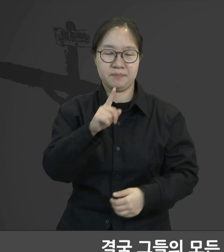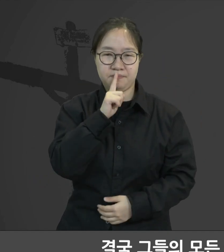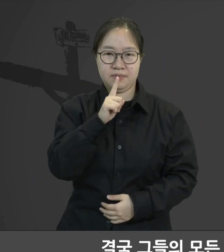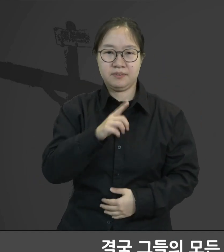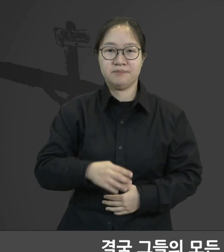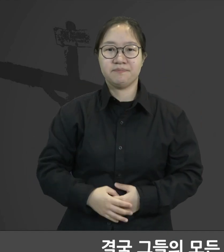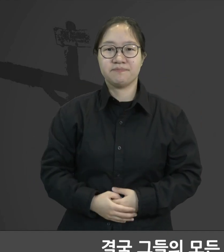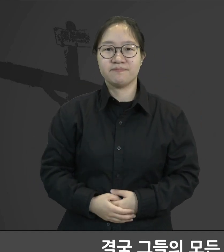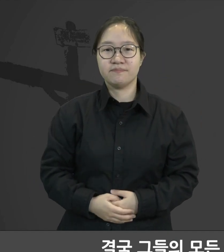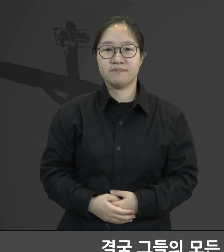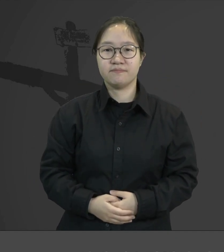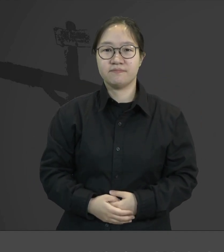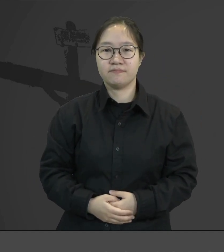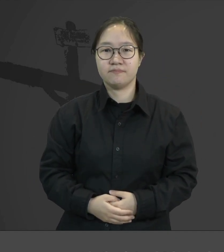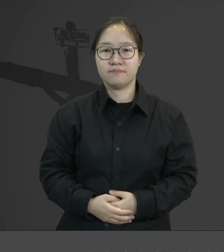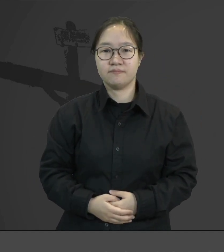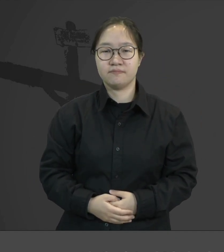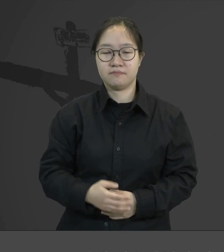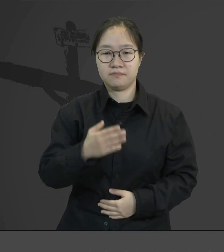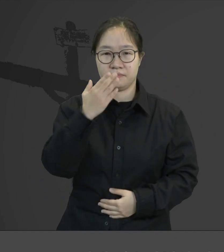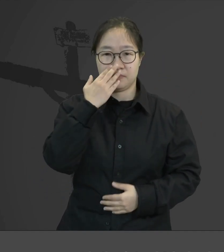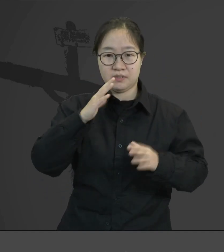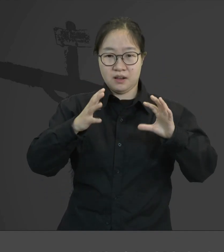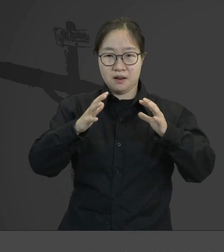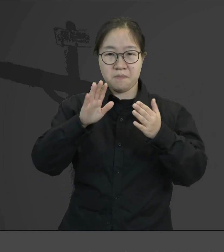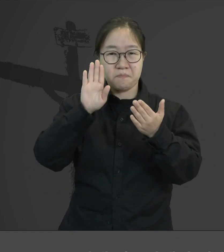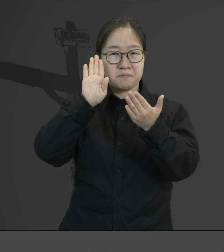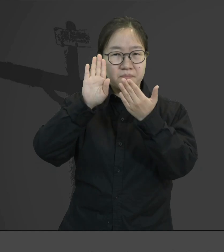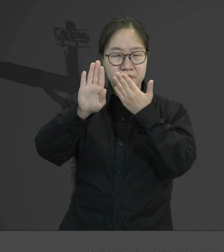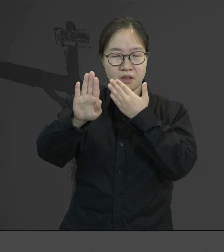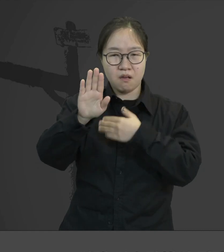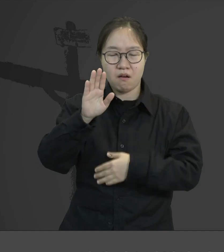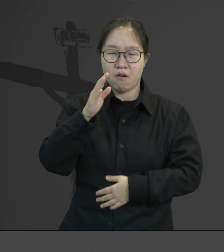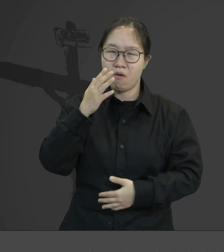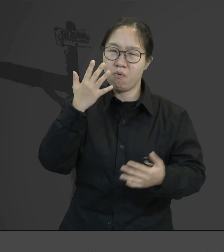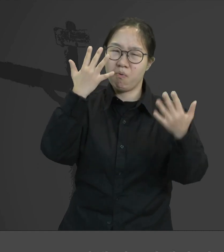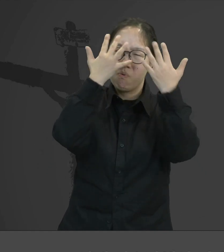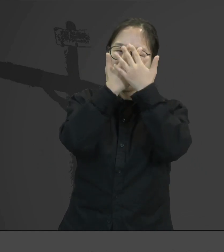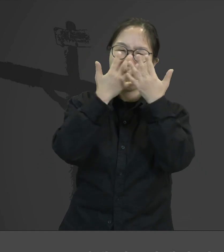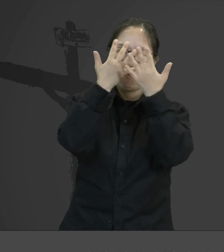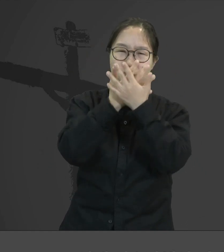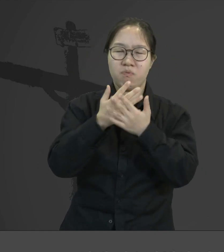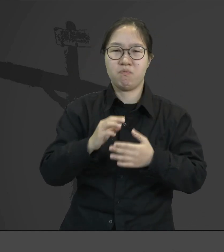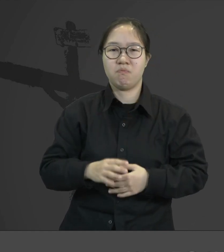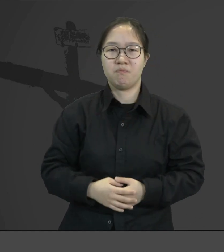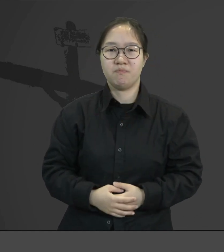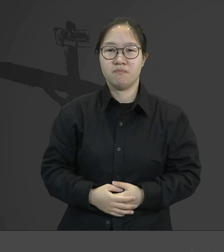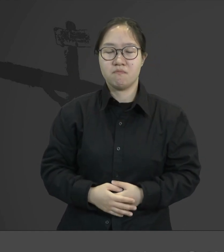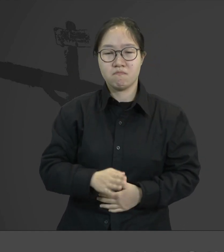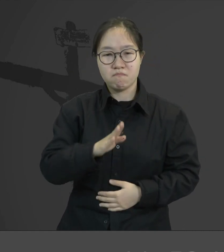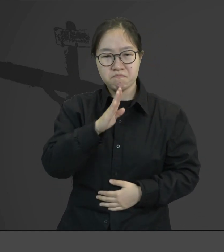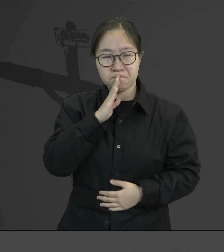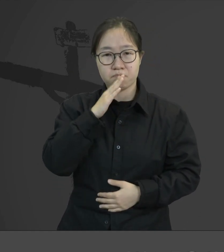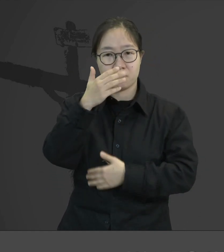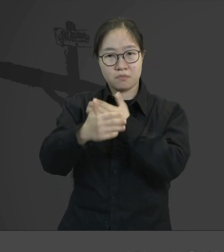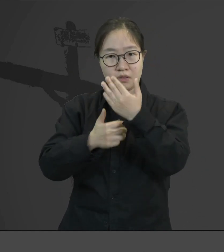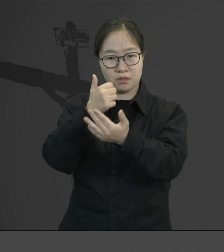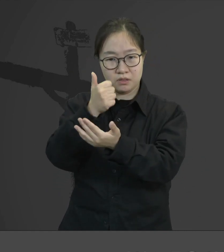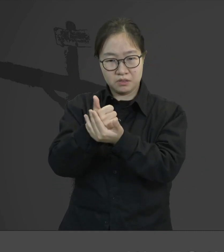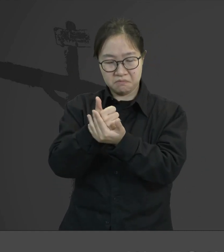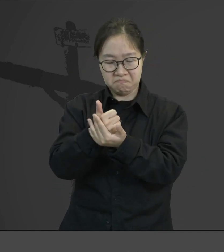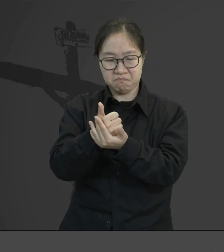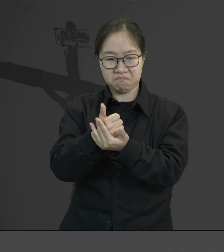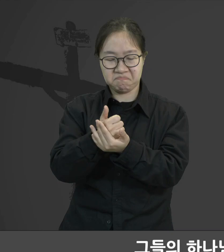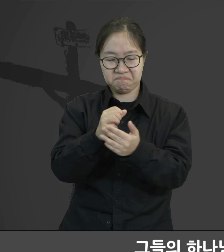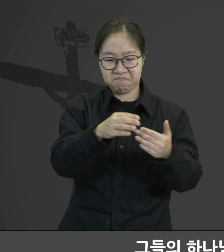됩니다. 이제 이스라엘의 미래는 매우 위태로워 보입니다. 과연 그들을 약속의 땅으로